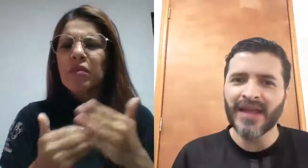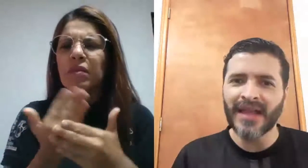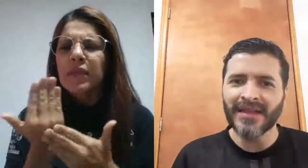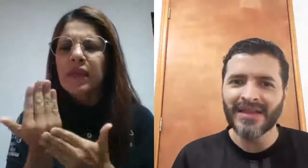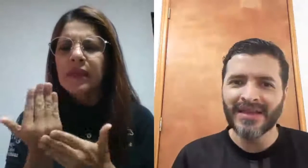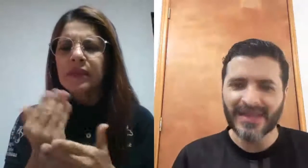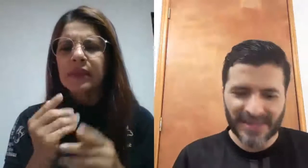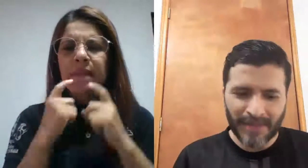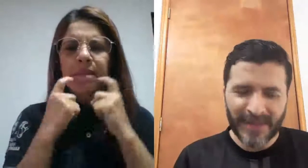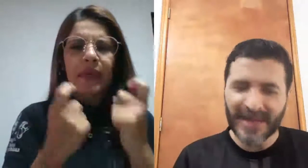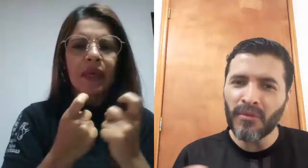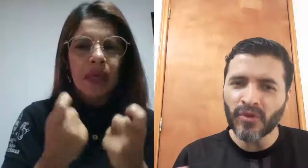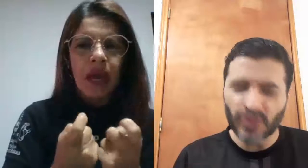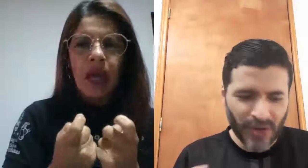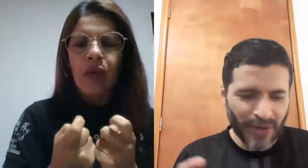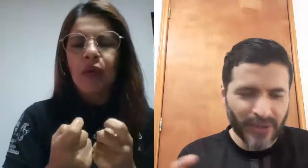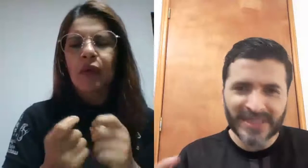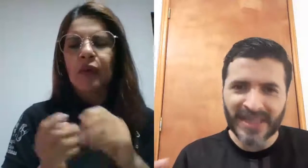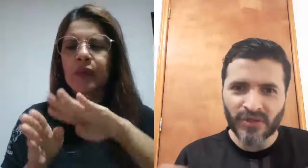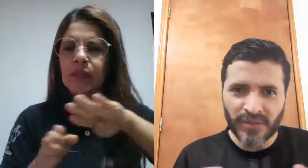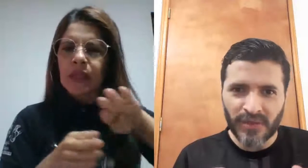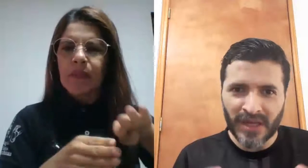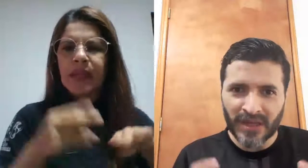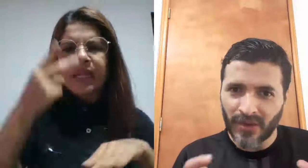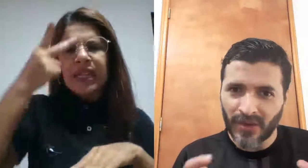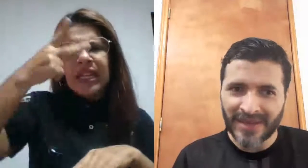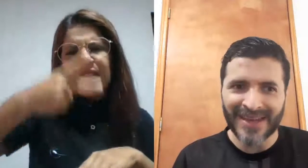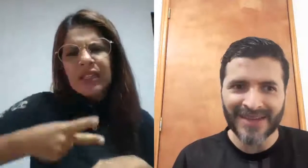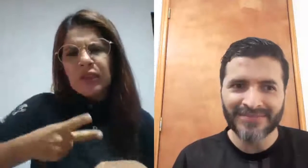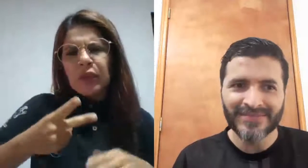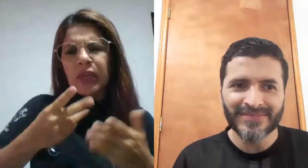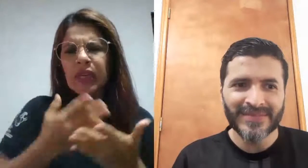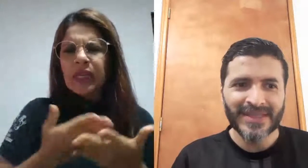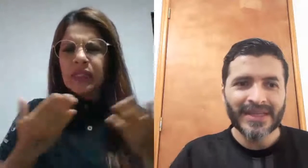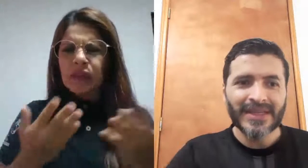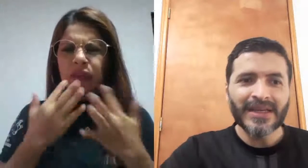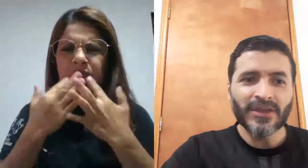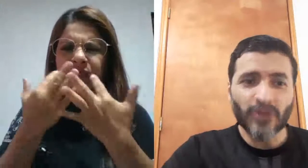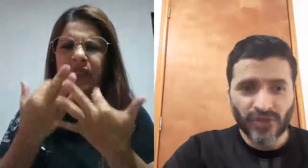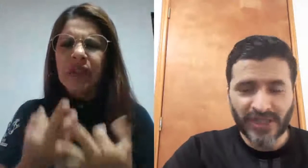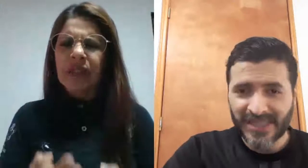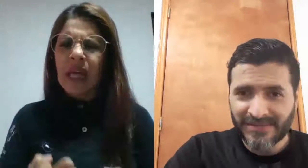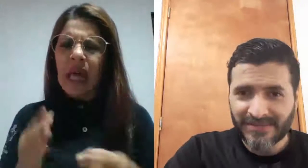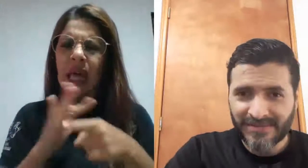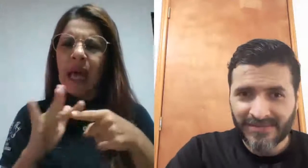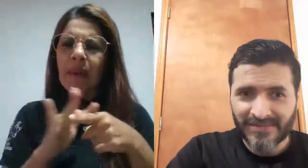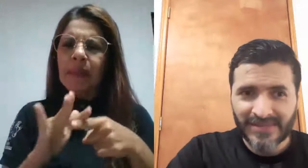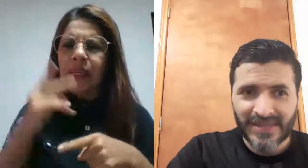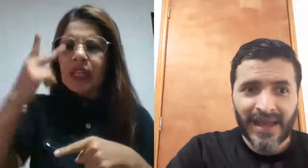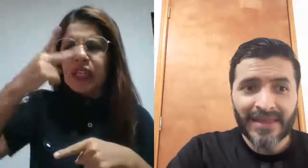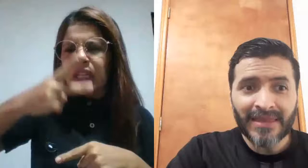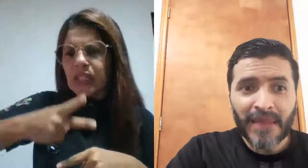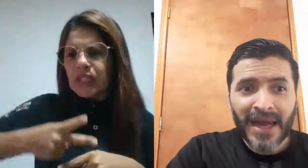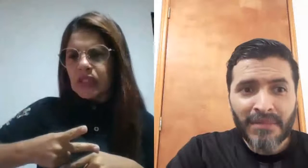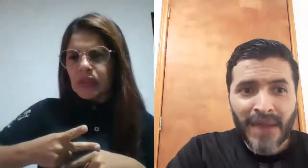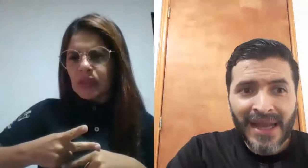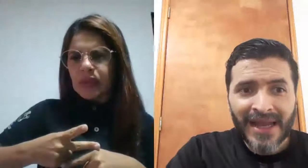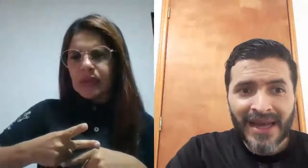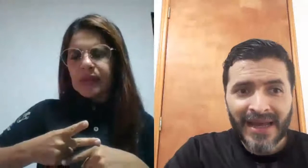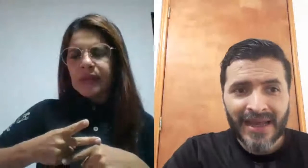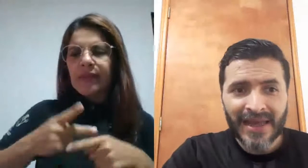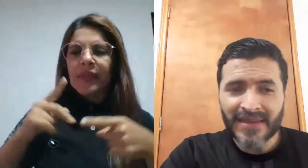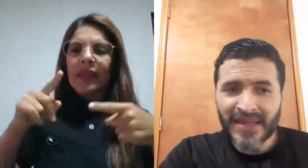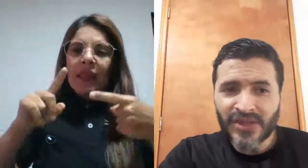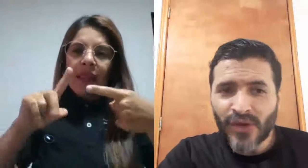su realidad, que se aplica mucho a lo que estamos viviendo hoy en día. Entonces, el tema del